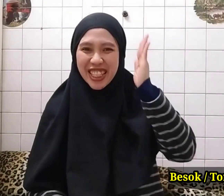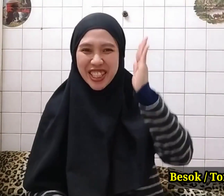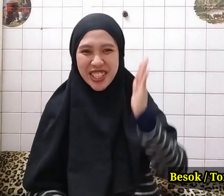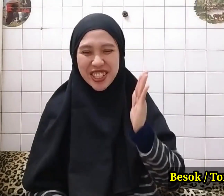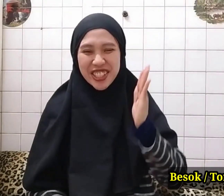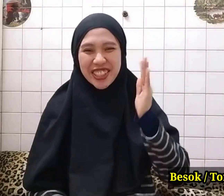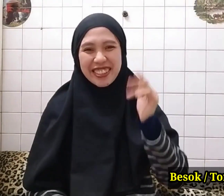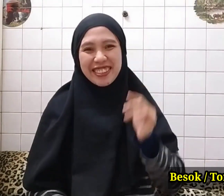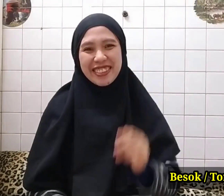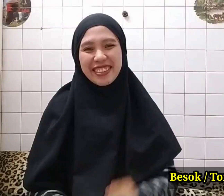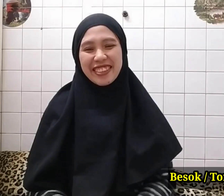Besok.